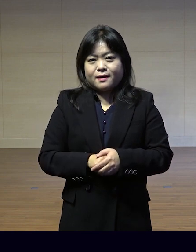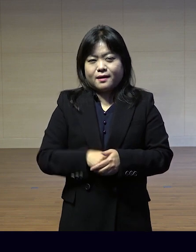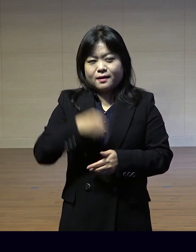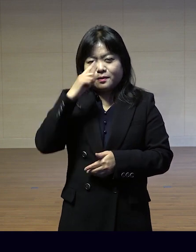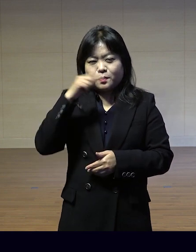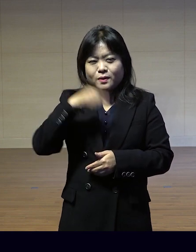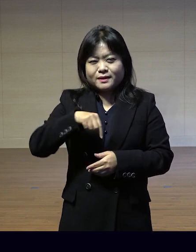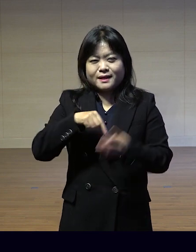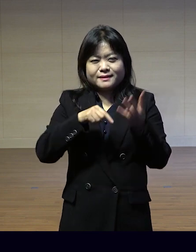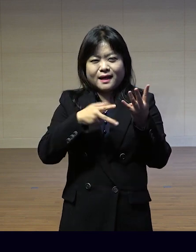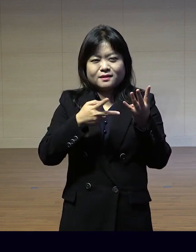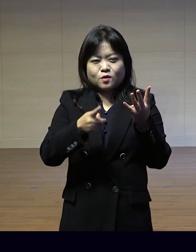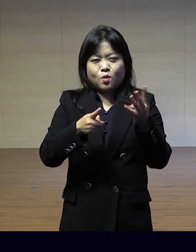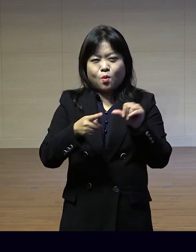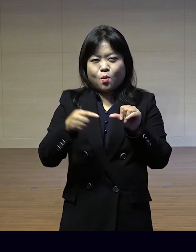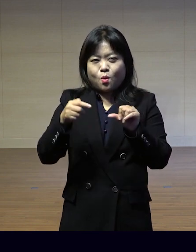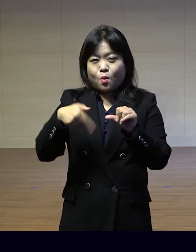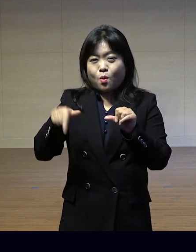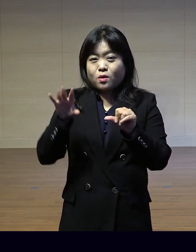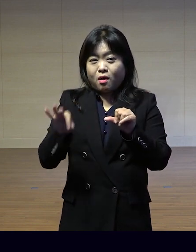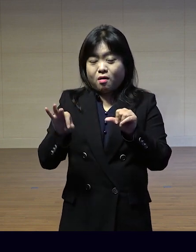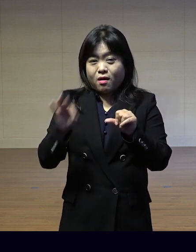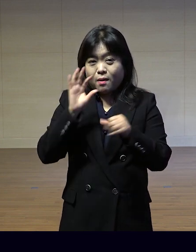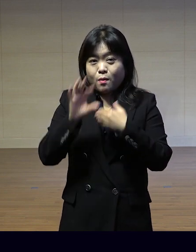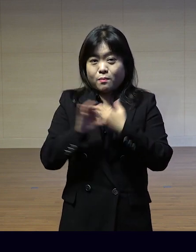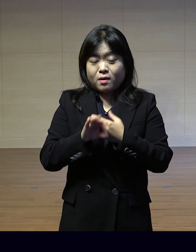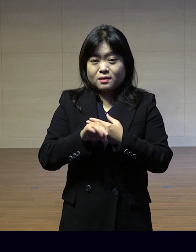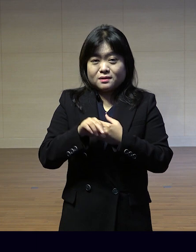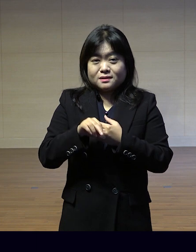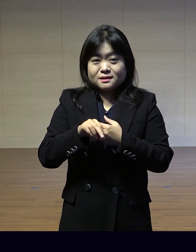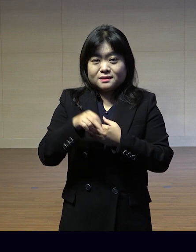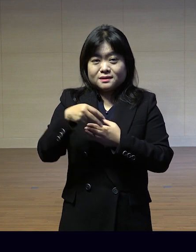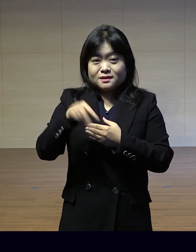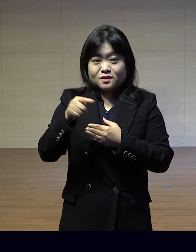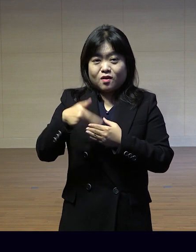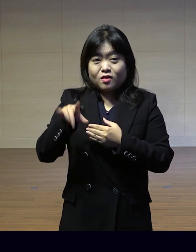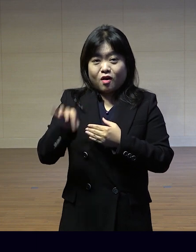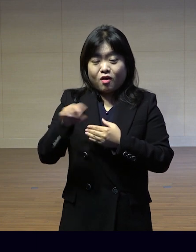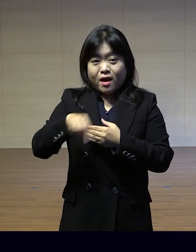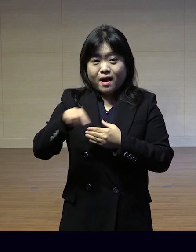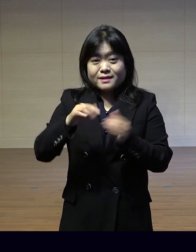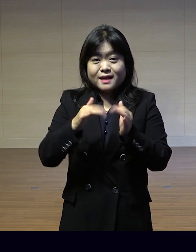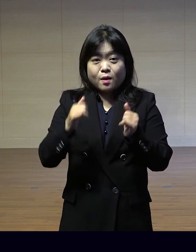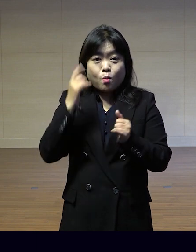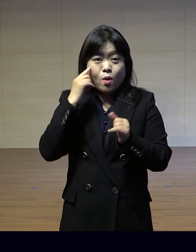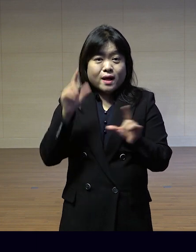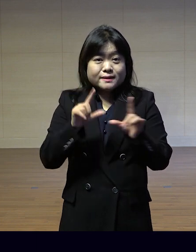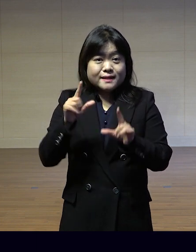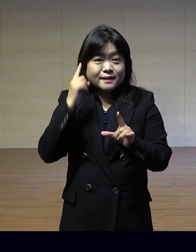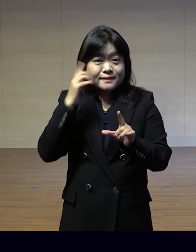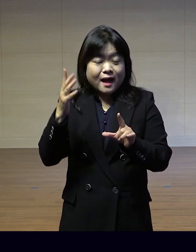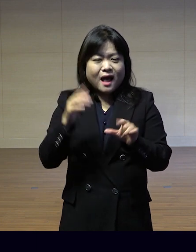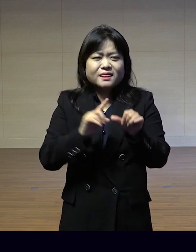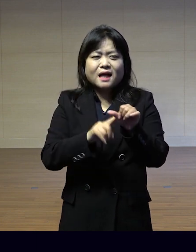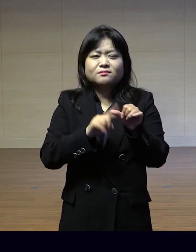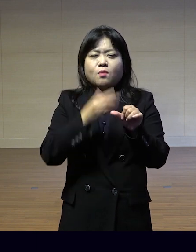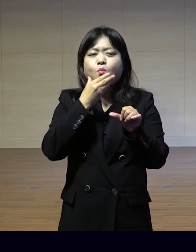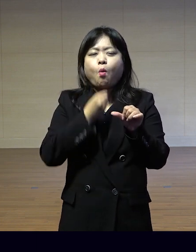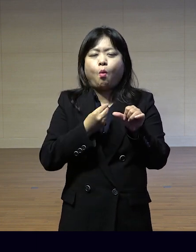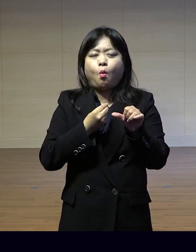사서 오경에 보면요 네. 서전에 사람이 왜 사느냐 5가지 복을